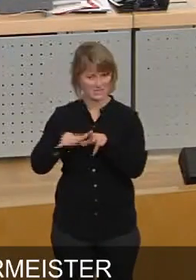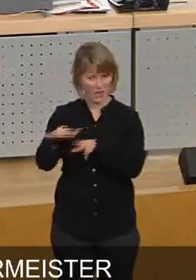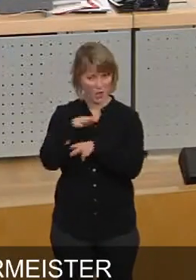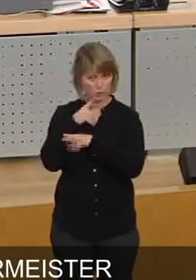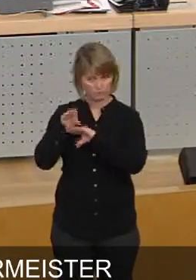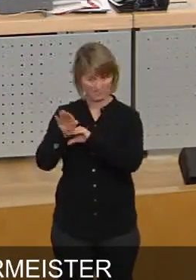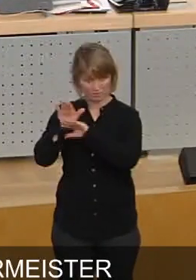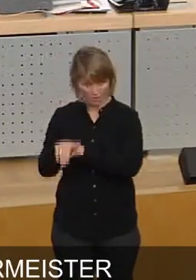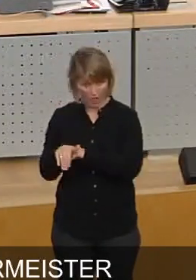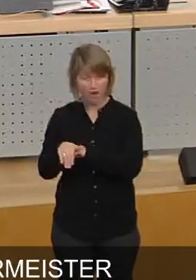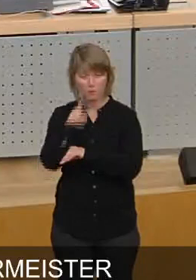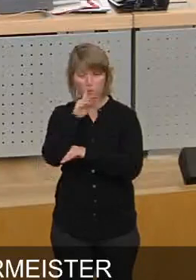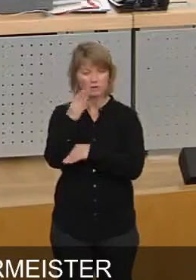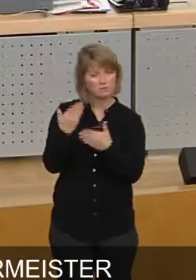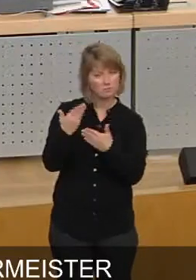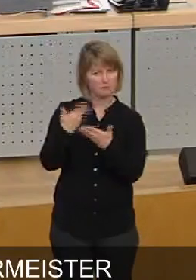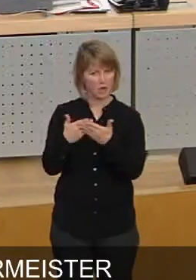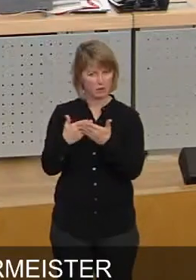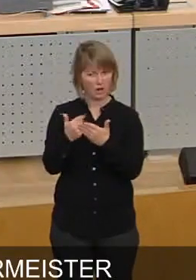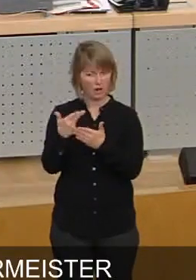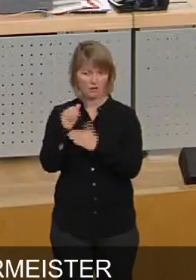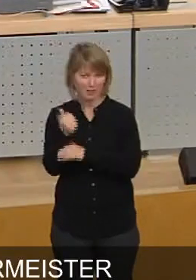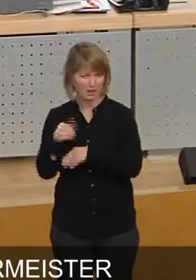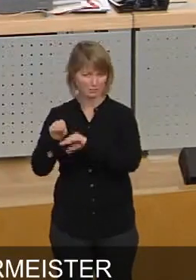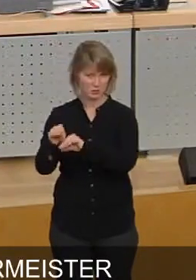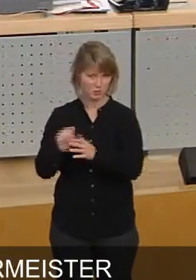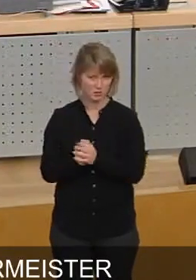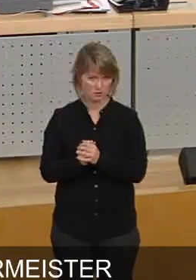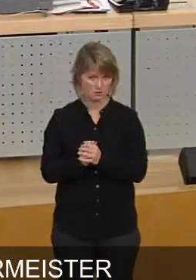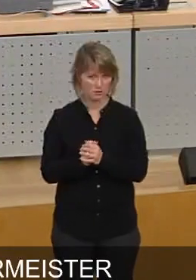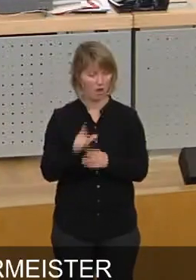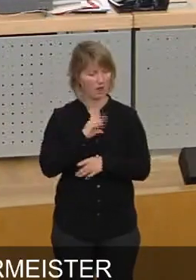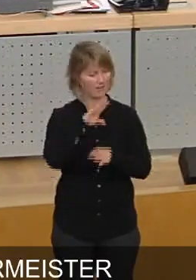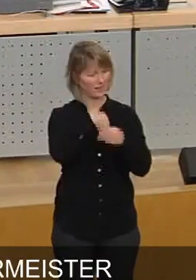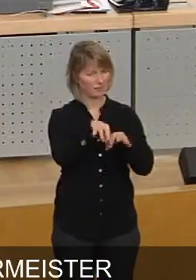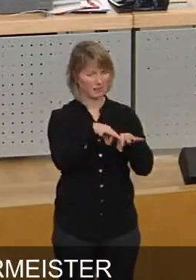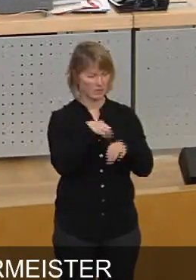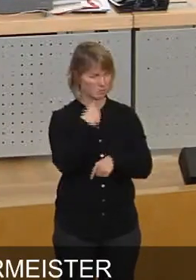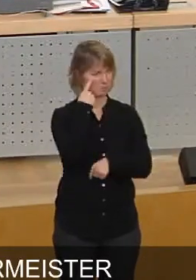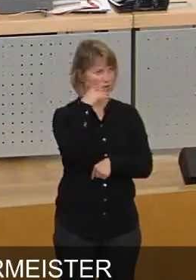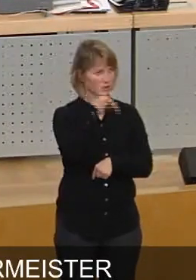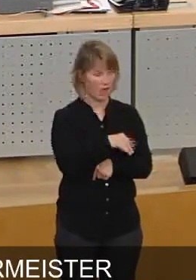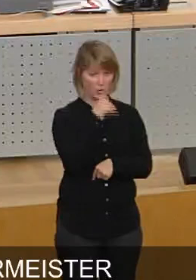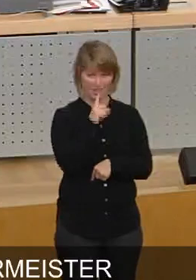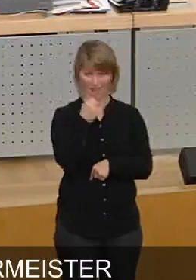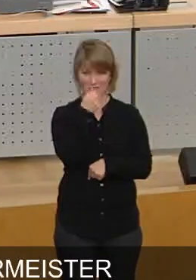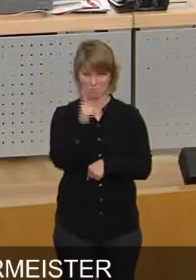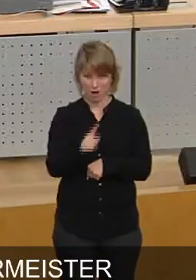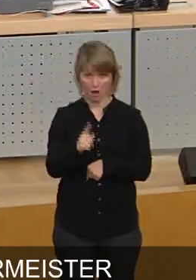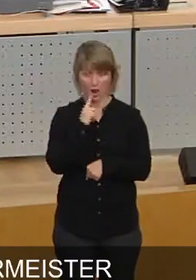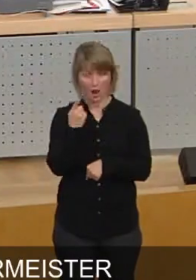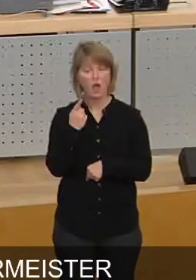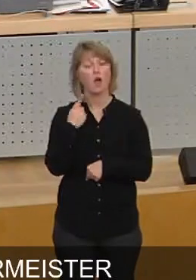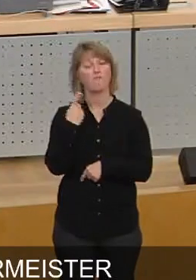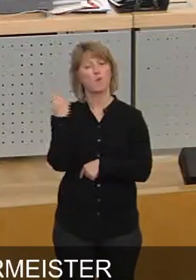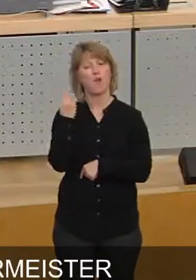und in welchen Fallkonstellationen nicht. Nach der Rechtsauffassung des Innenministeriums besteht für eine einmal genehmigte